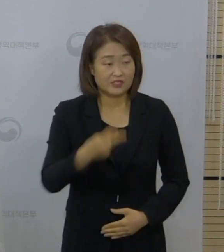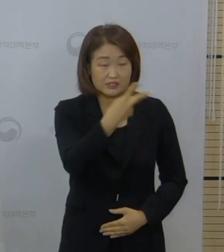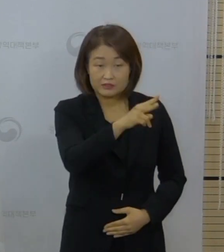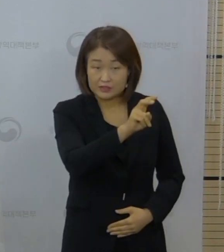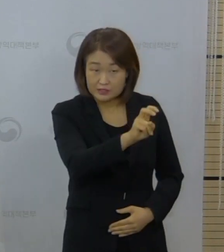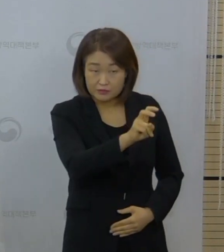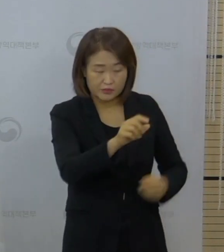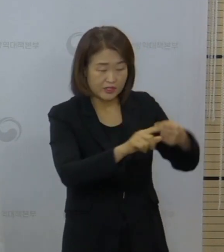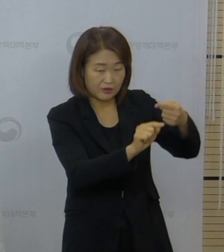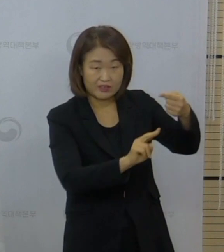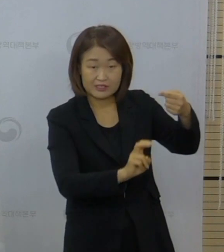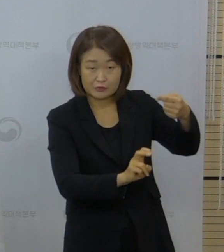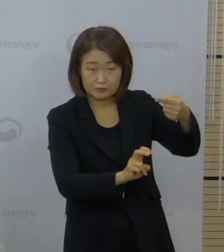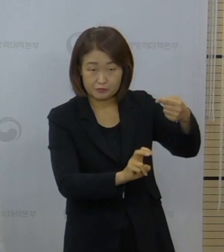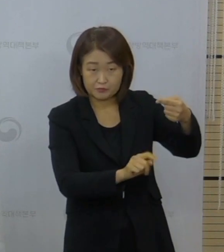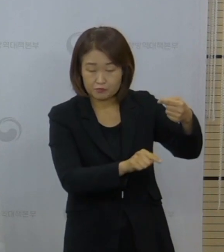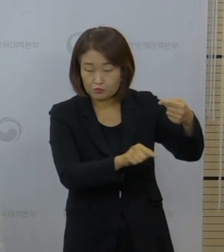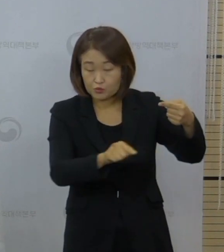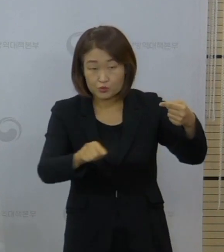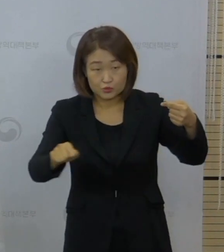2020년 1월 20일부터